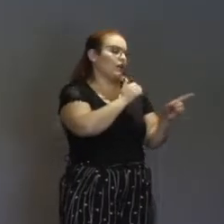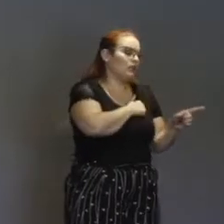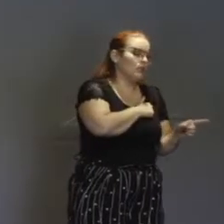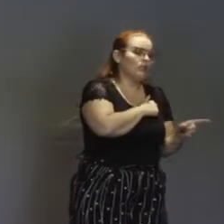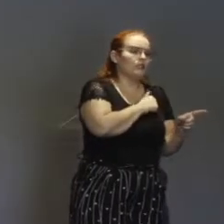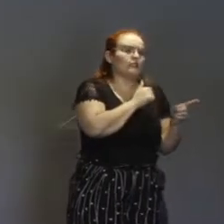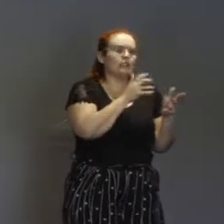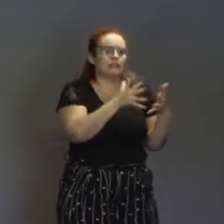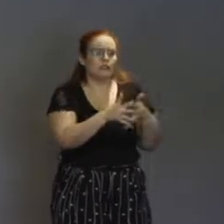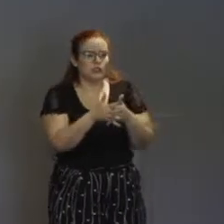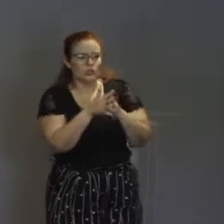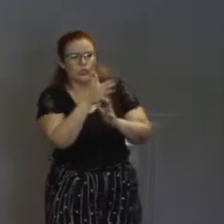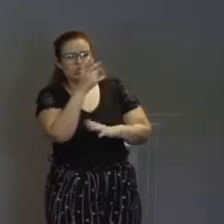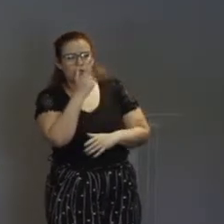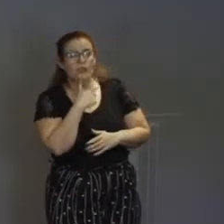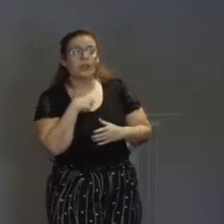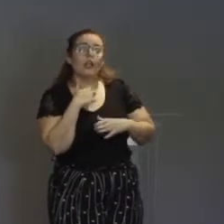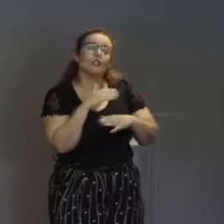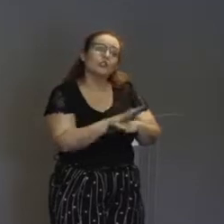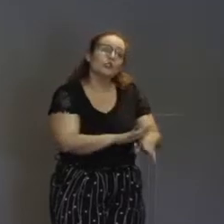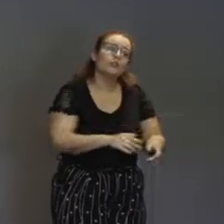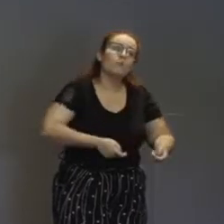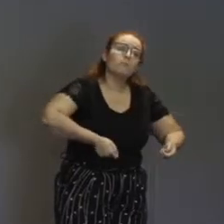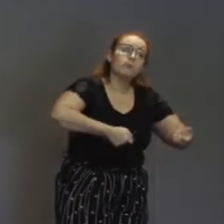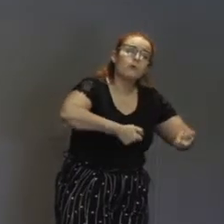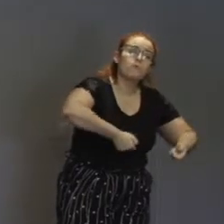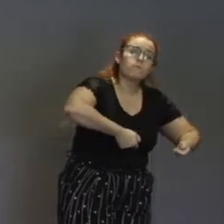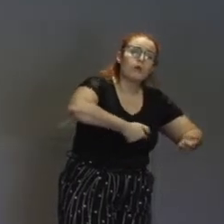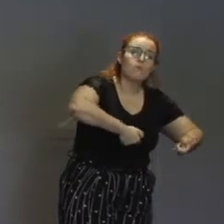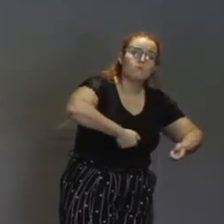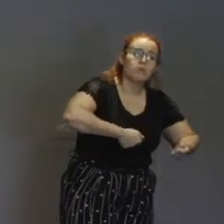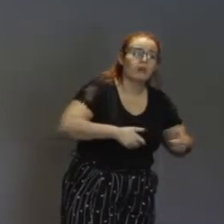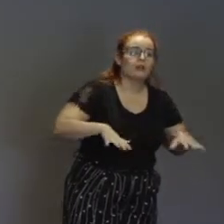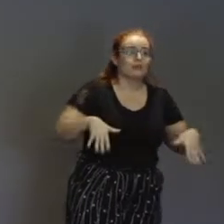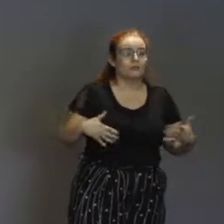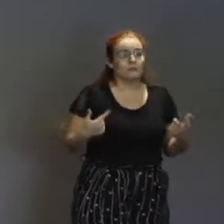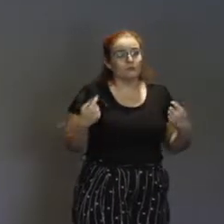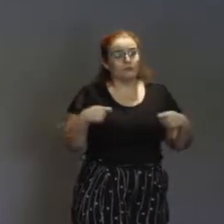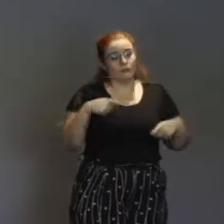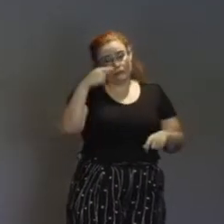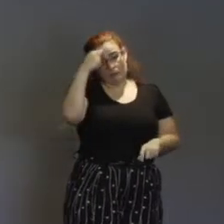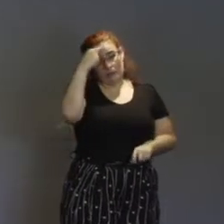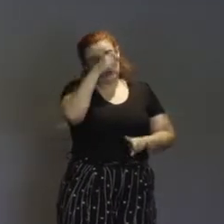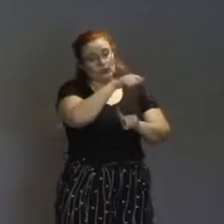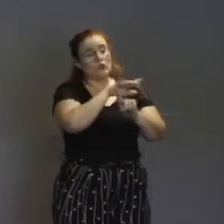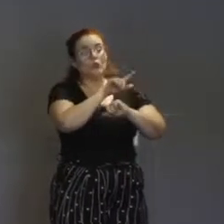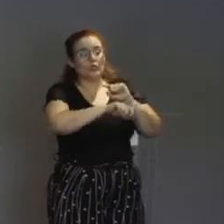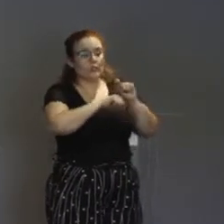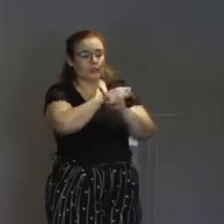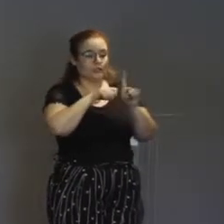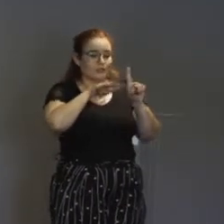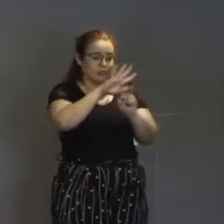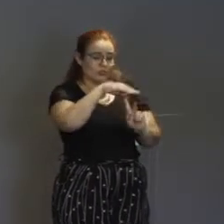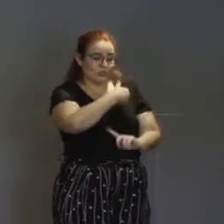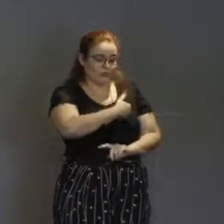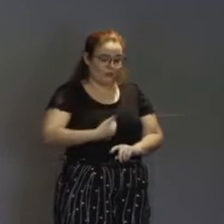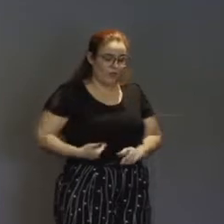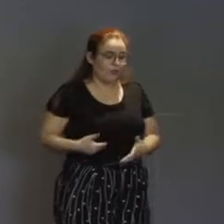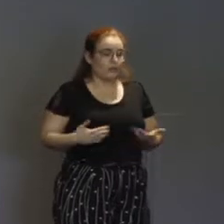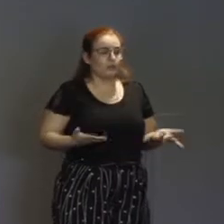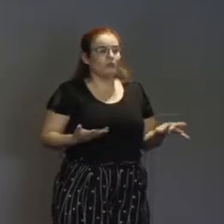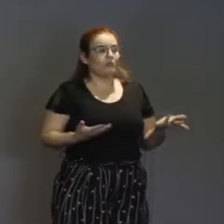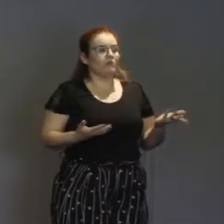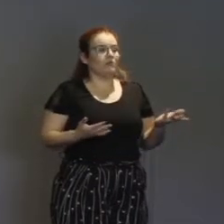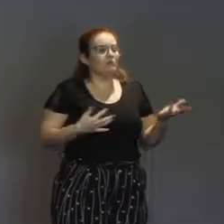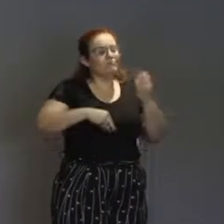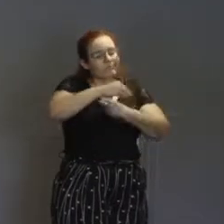começar a repensar o papel das fundações, o papel da própria sociedade, o papel do próprio governo, e aí misturo no caldo tudo que eu falei